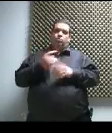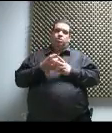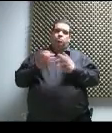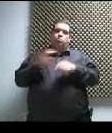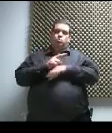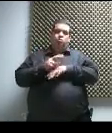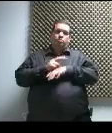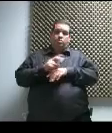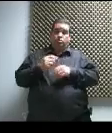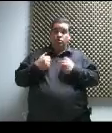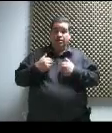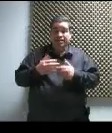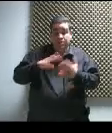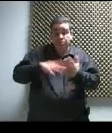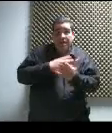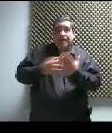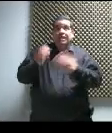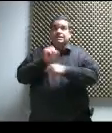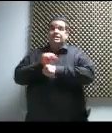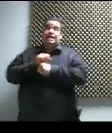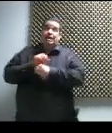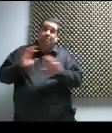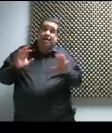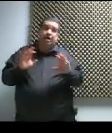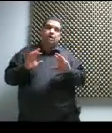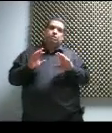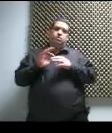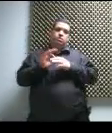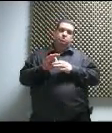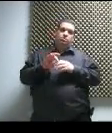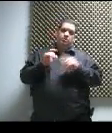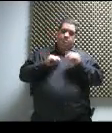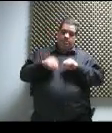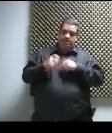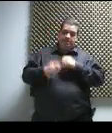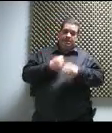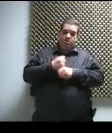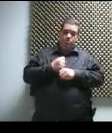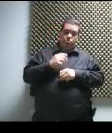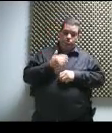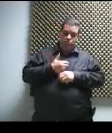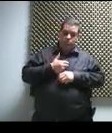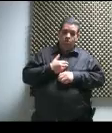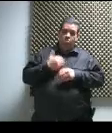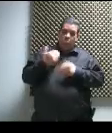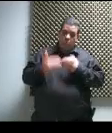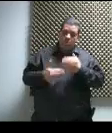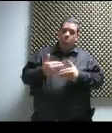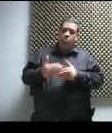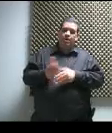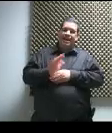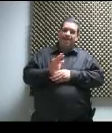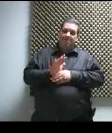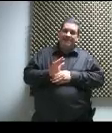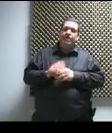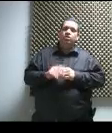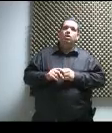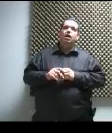que eso es lo que tenemos, esa es la agenda de trabajo en términos de obras de teatro. De ese año. Y luego nosotros colocar poco a poco las películas, que es lo que